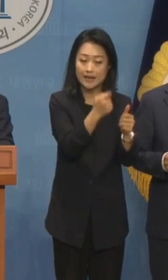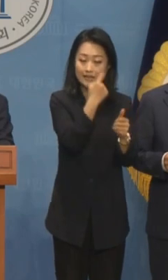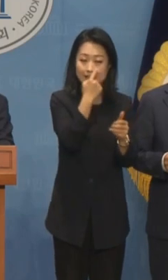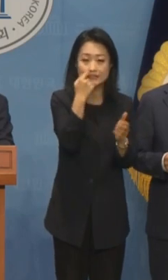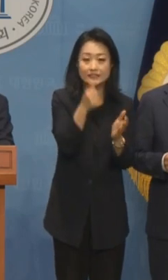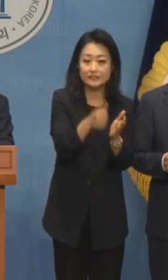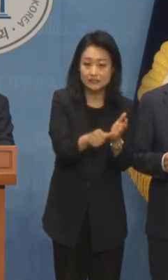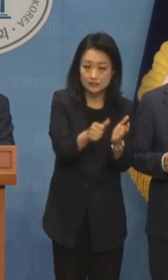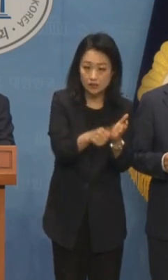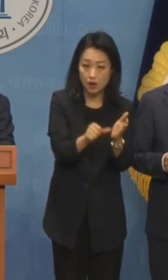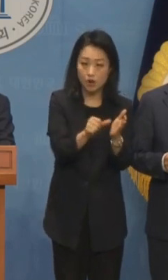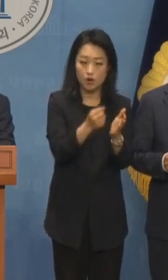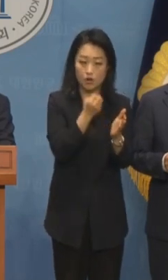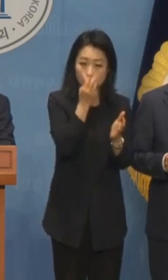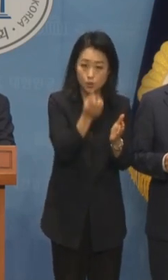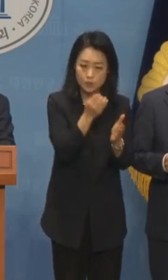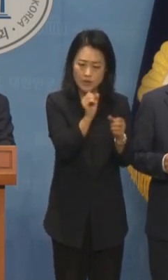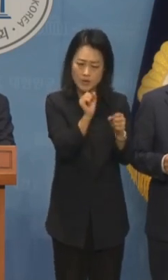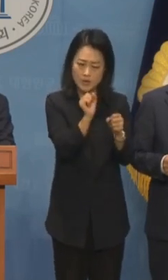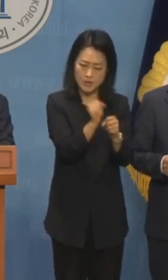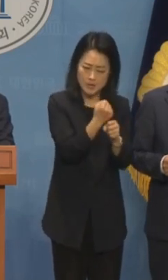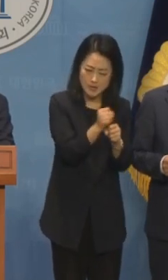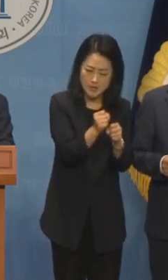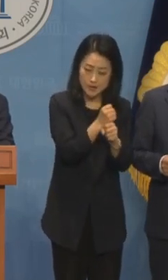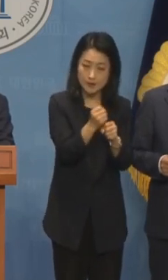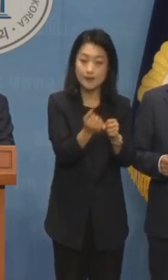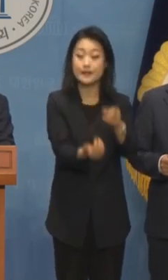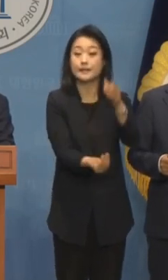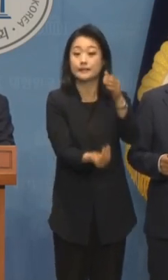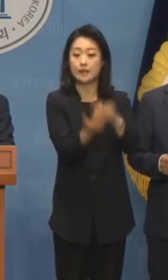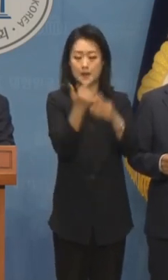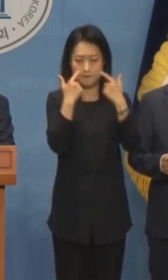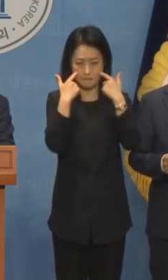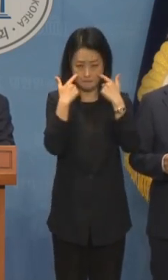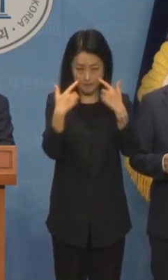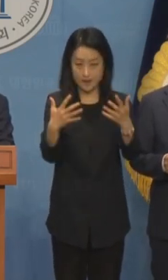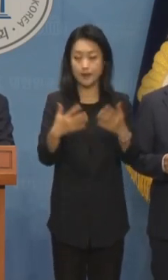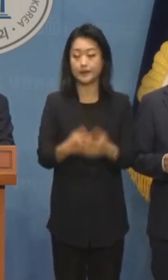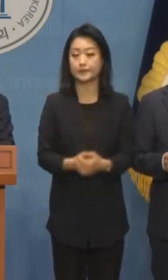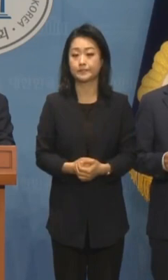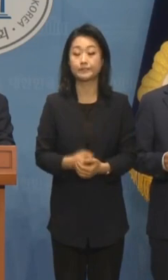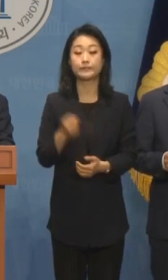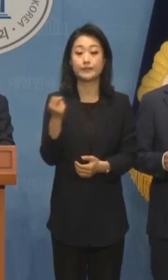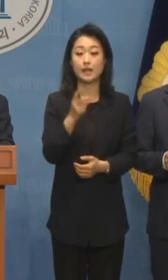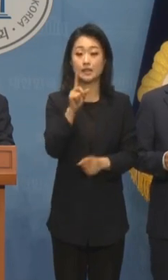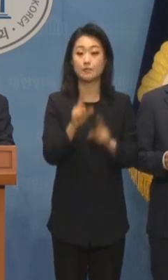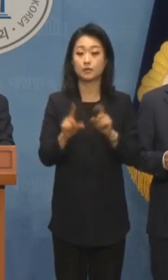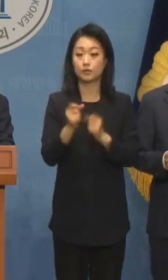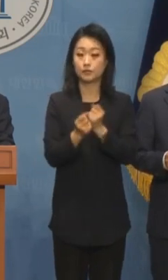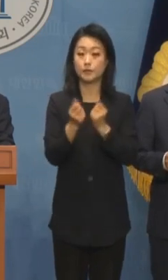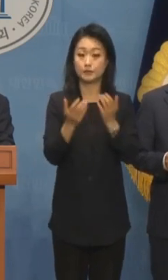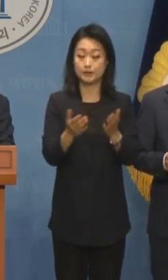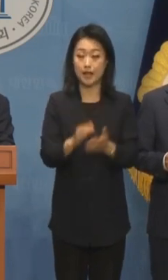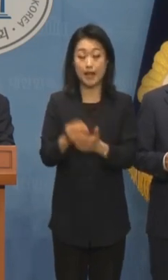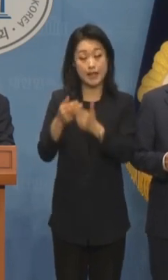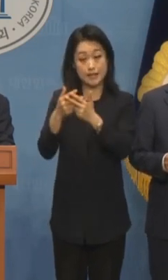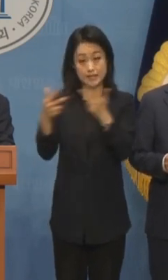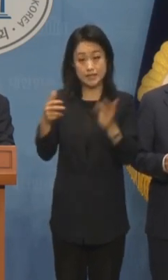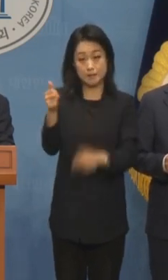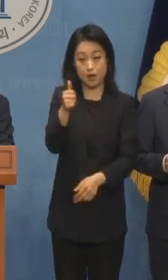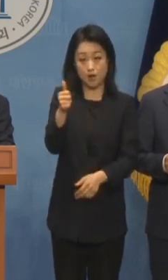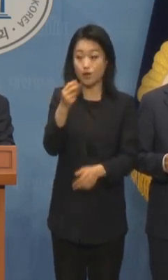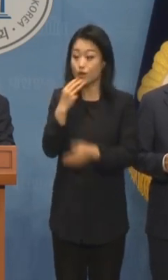증거 및 진술 조작으로 왜곡된 사건임이 분명합니다. 다시 말씀드립니다. 이재명